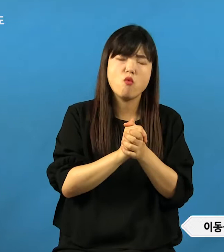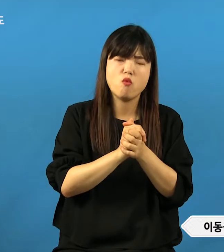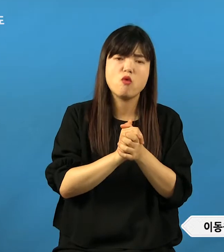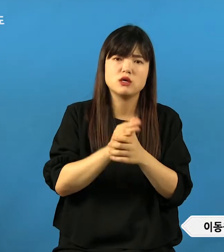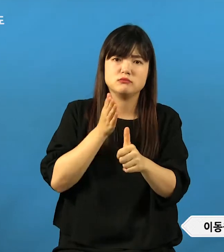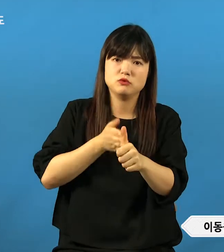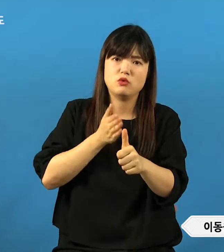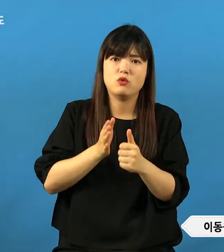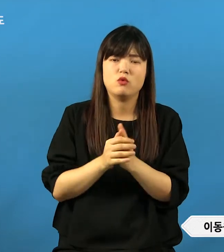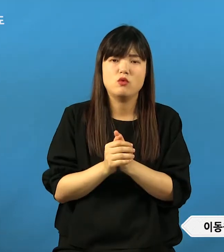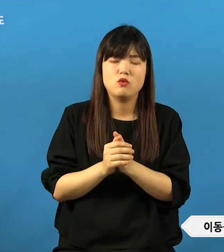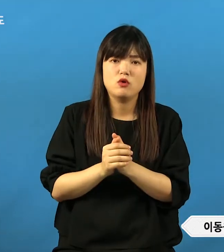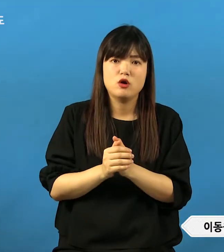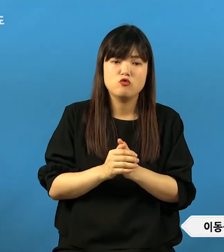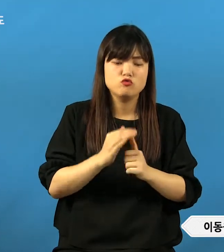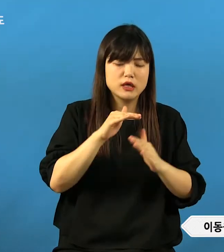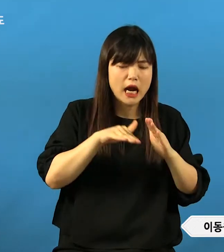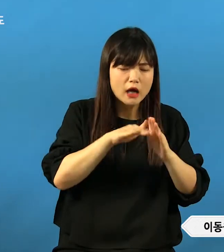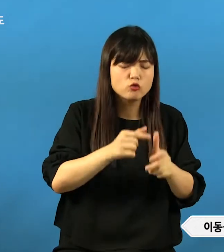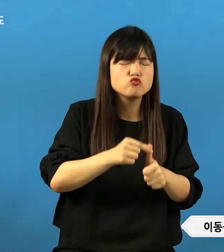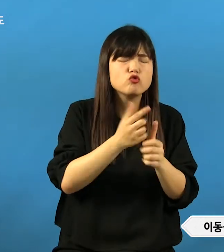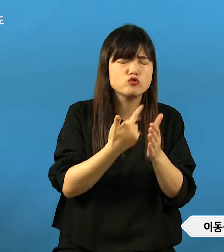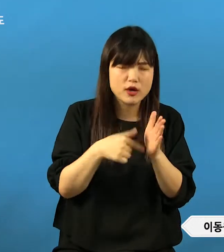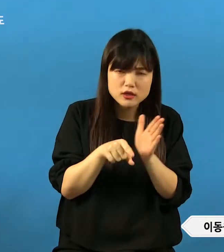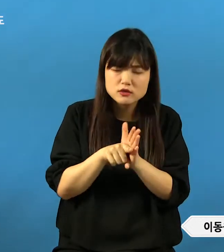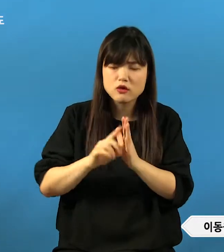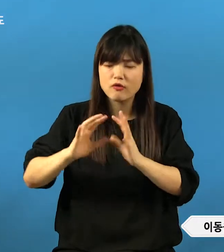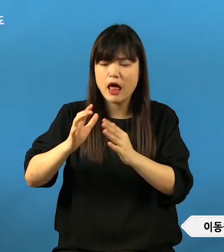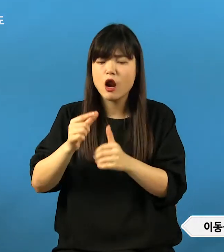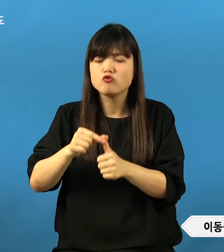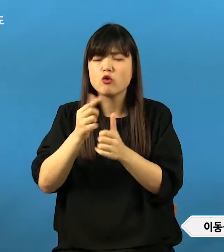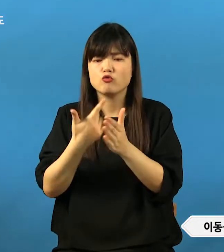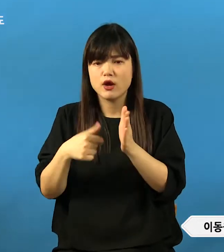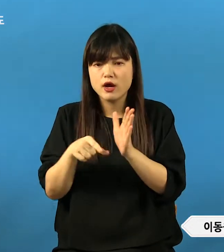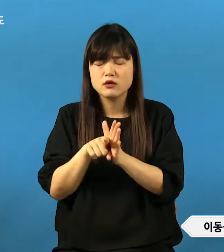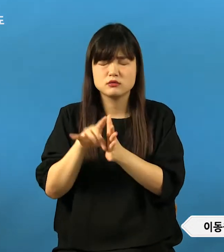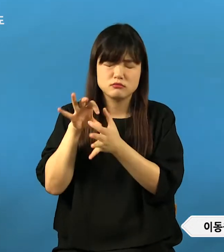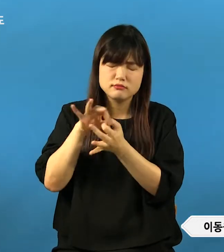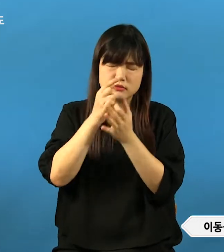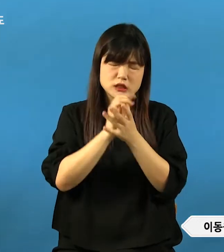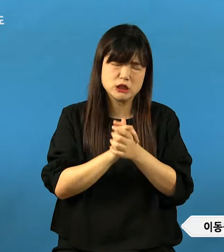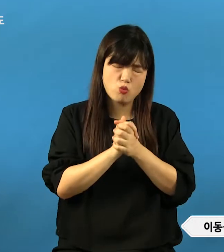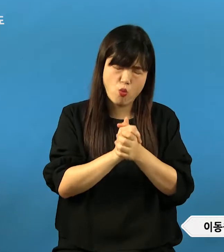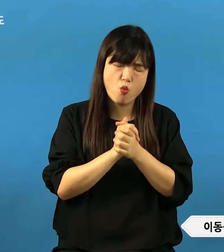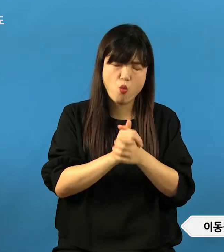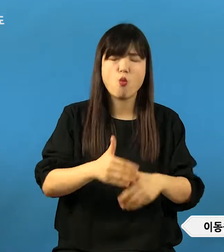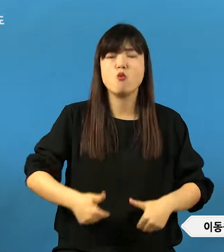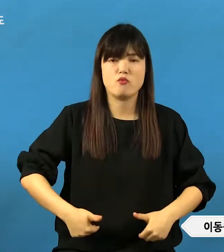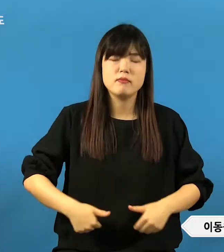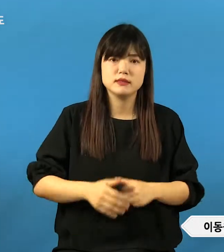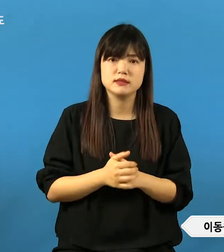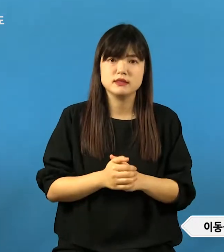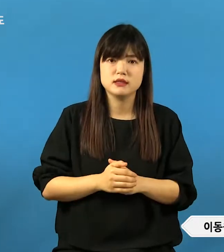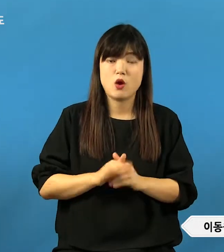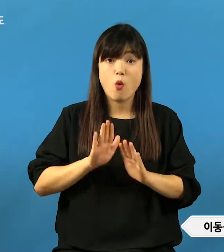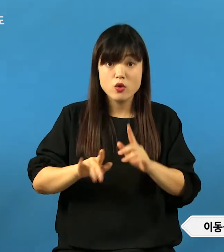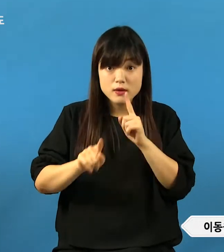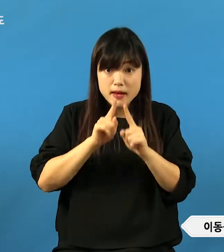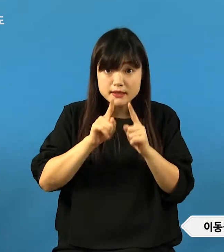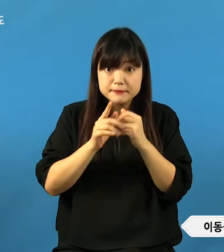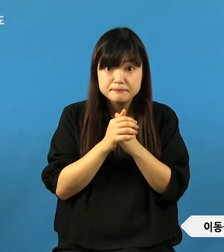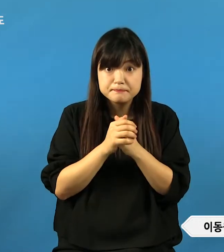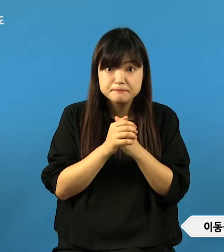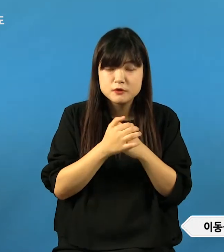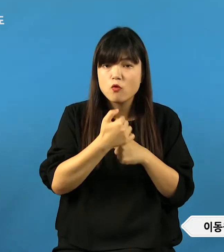가족이 구원받기 위해, 우리 민족이 구원받기 위해서 기도해야 할 필요성을 가르칩니다. 자, 오늘 본문이